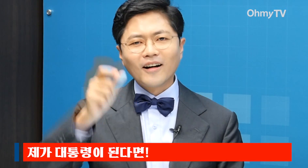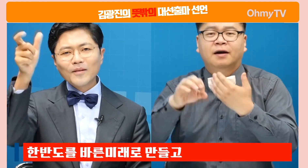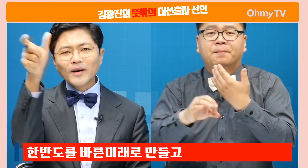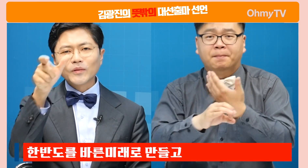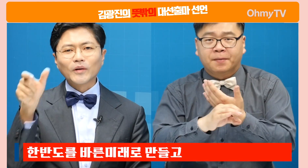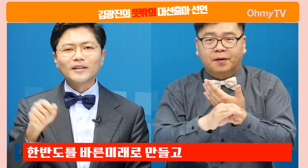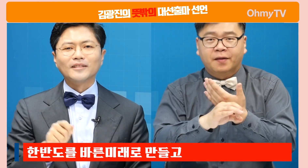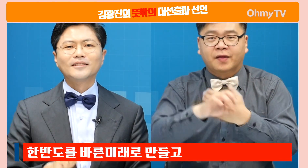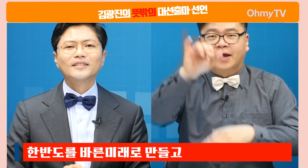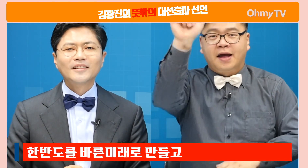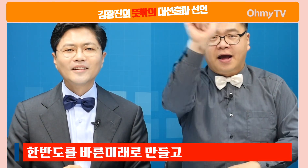한반도를